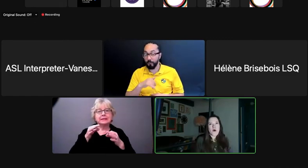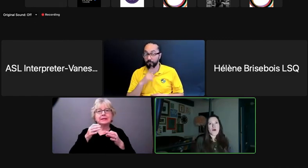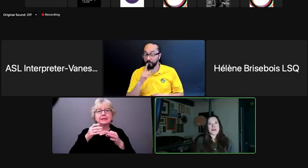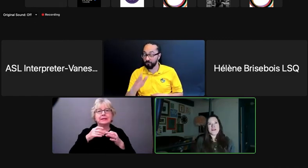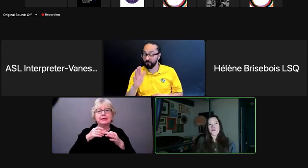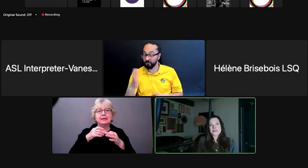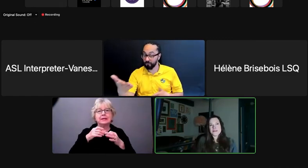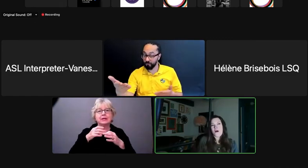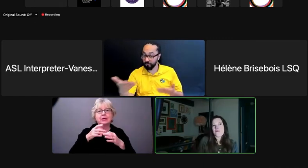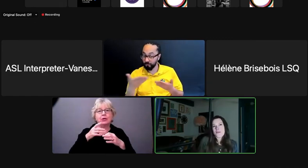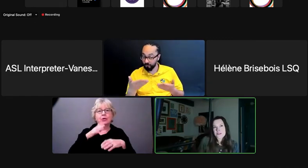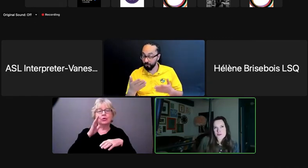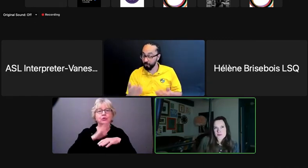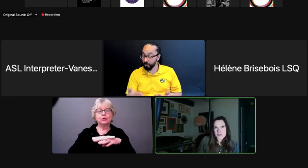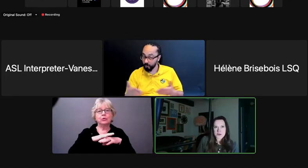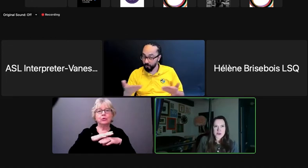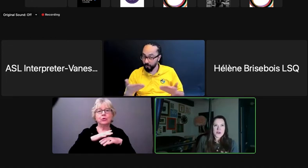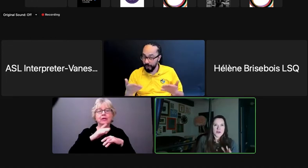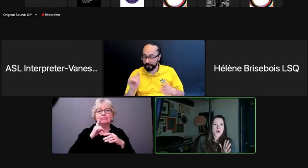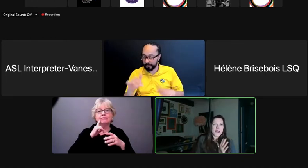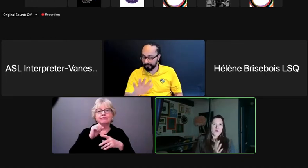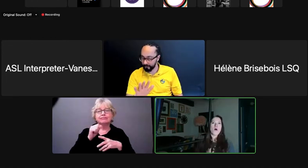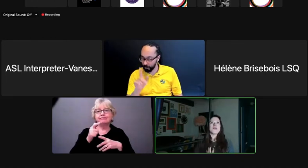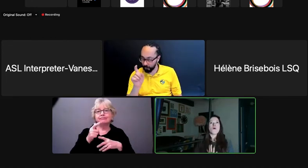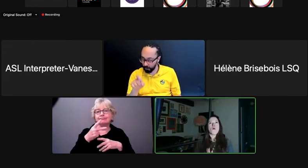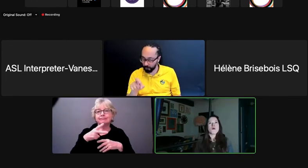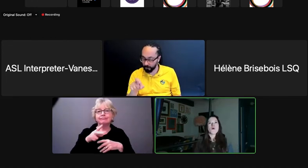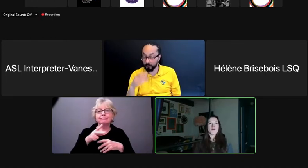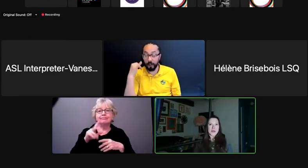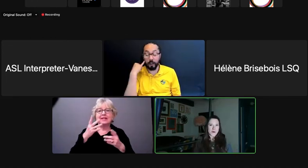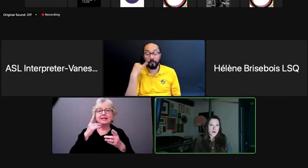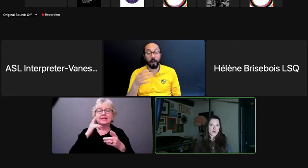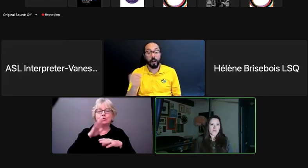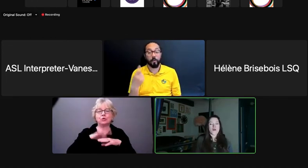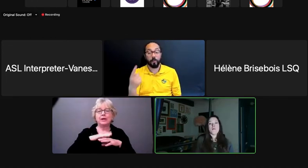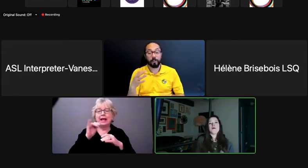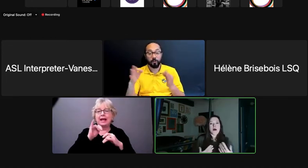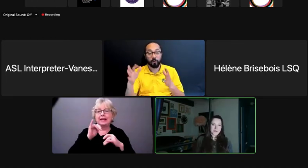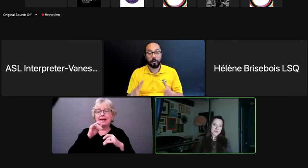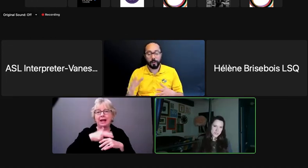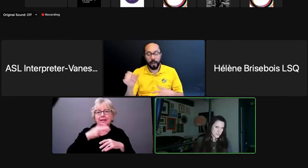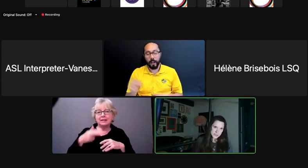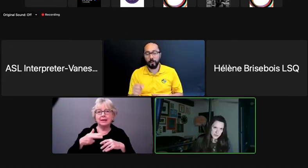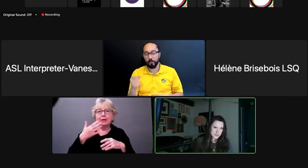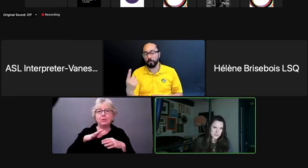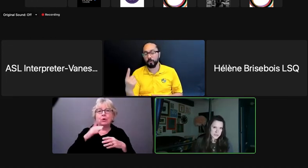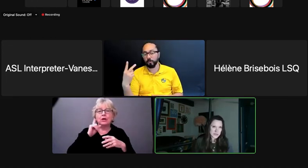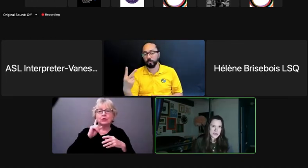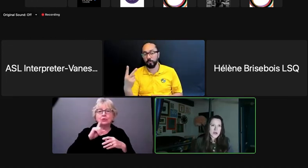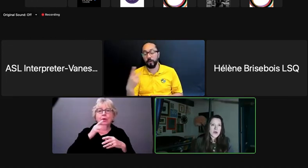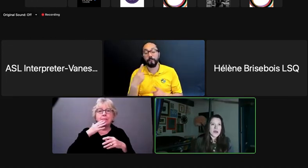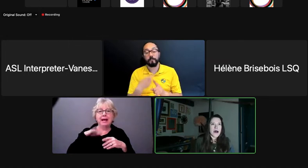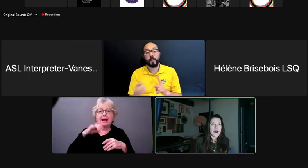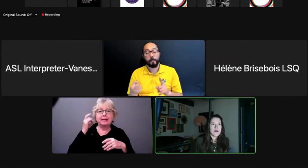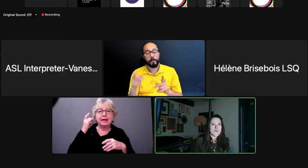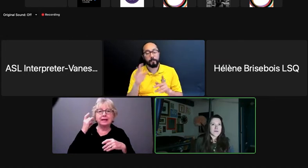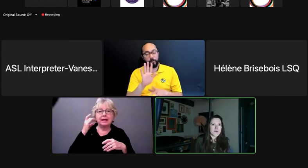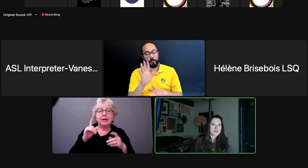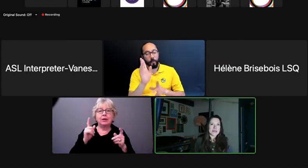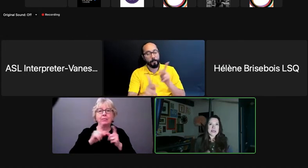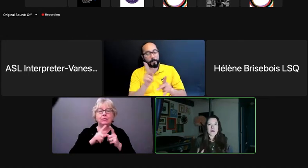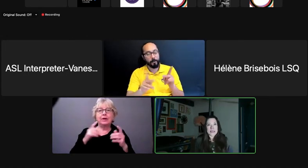c'est-à-dire mes pratiques sont axées sur les incapacités la justice pour les sourds et malentendants de nouveau pour l'équité